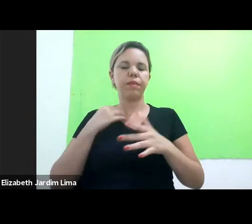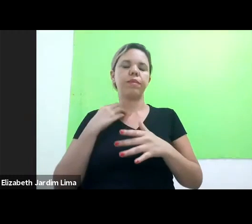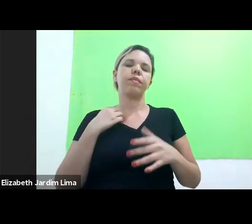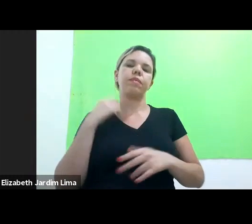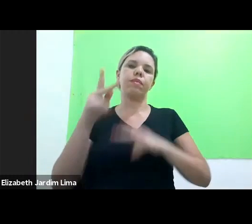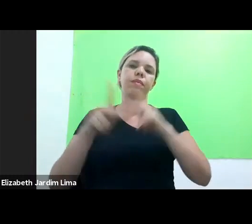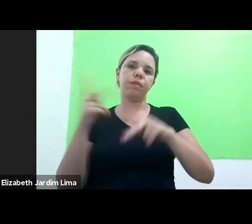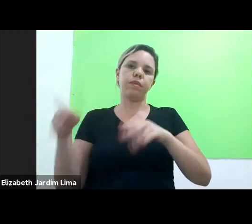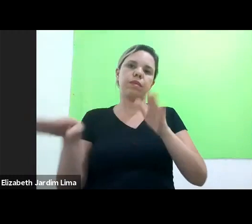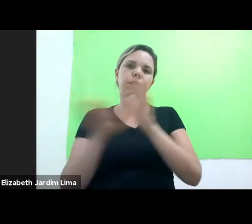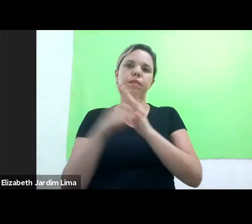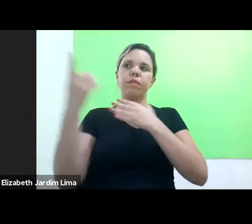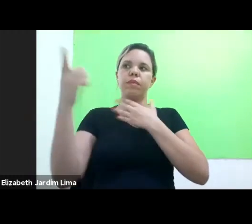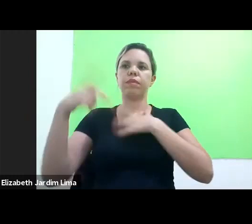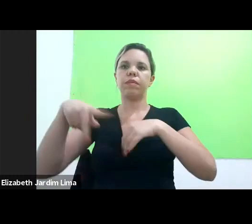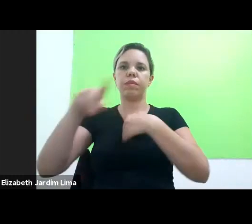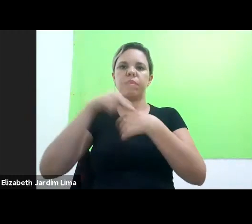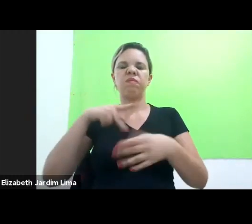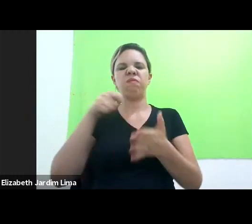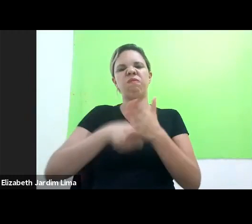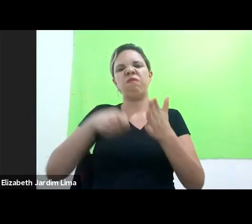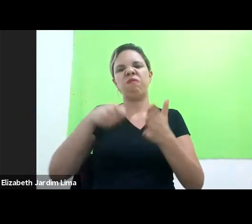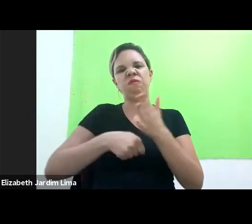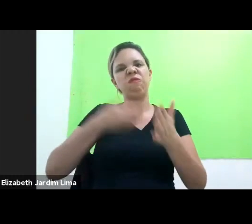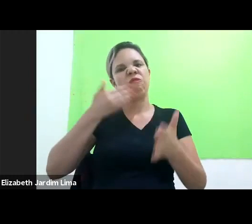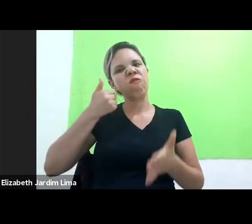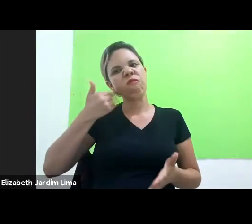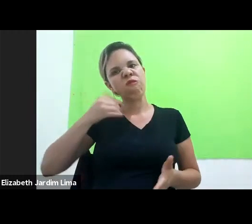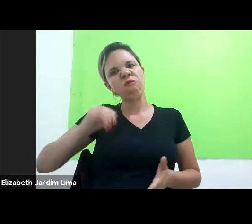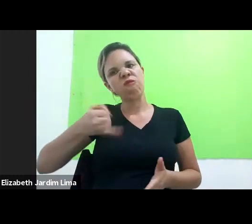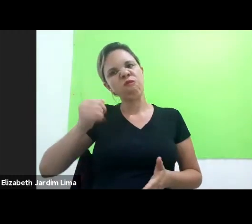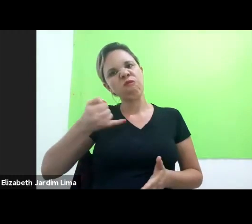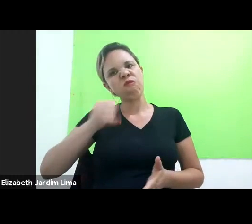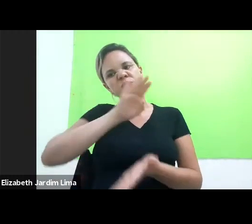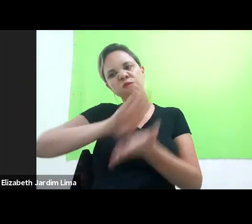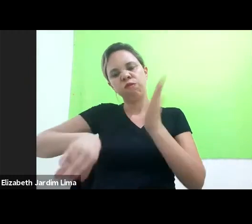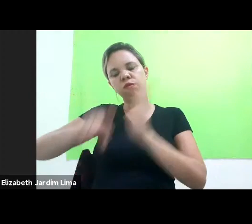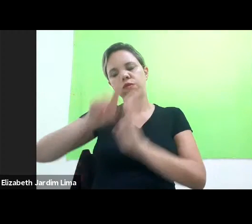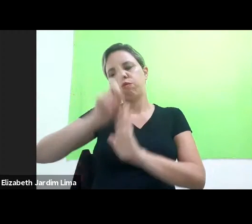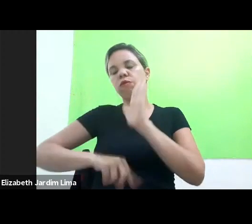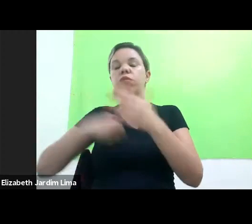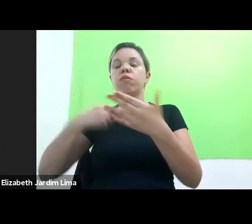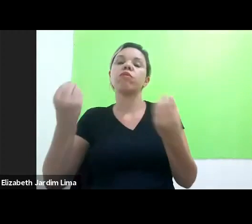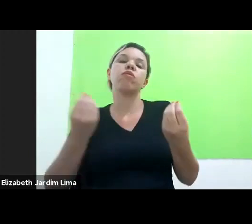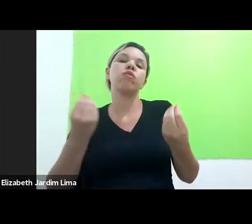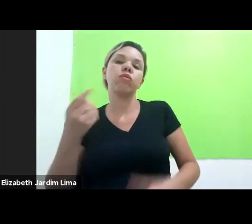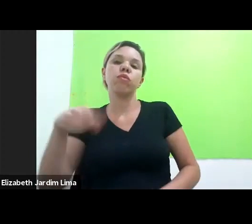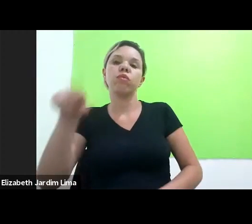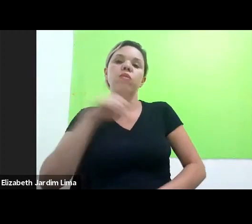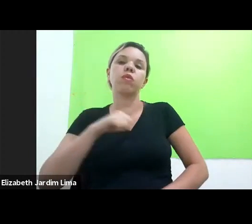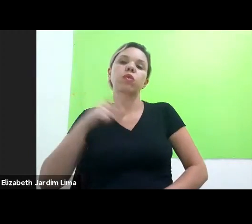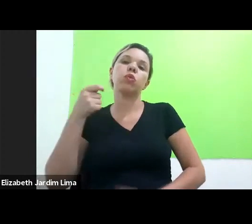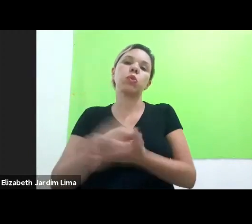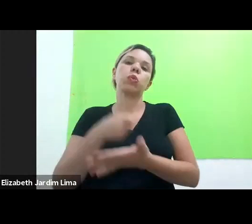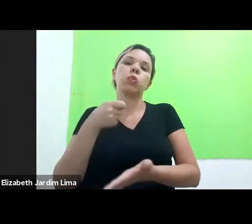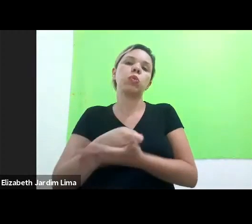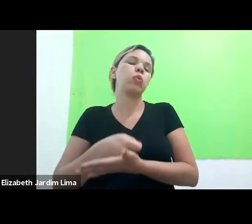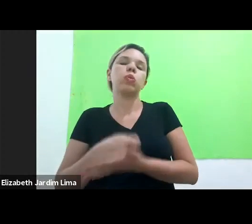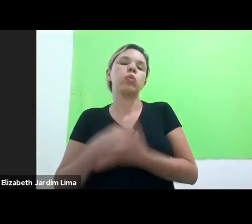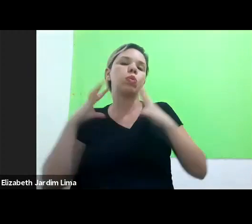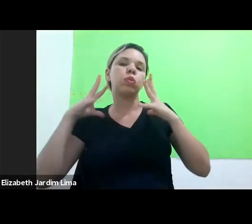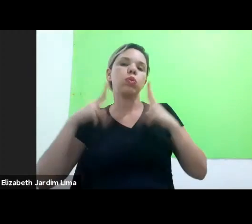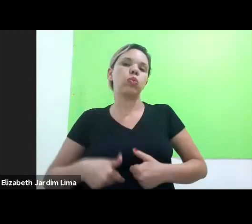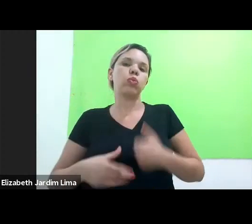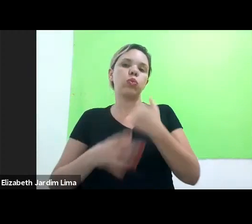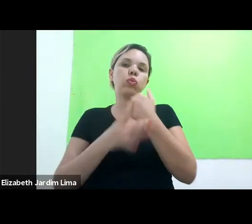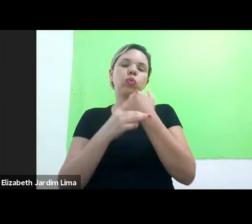de exploração e também de violações. Então, hoje, não tem como vocês exigirem um purismo ou uma figura única